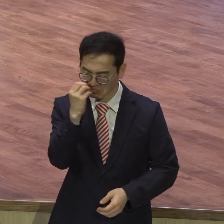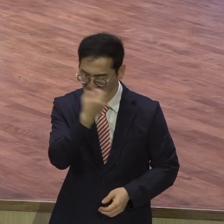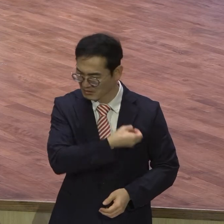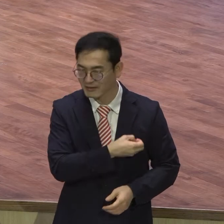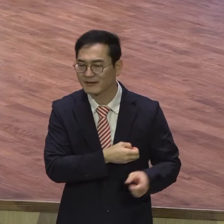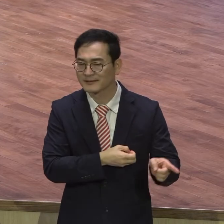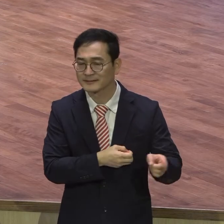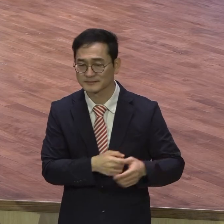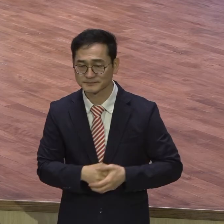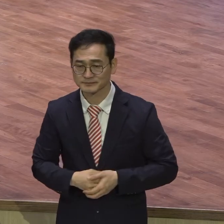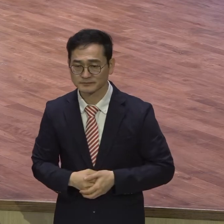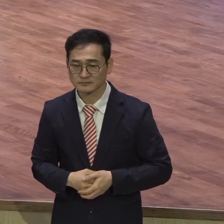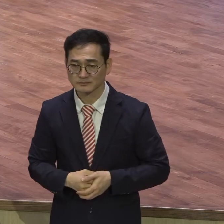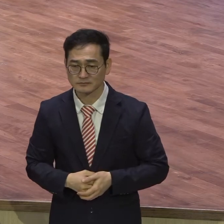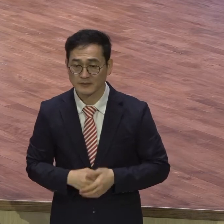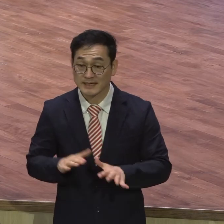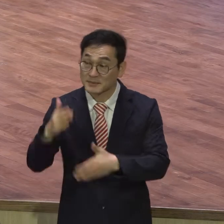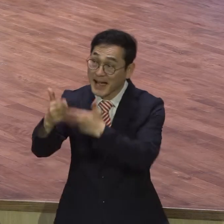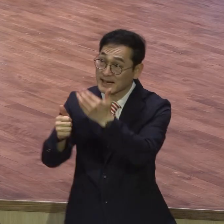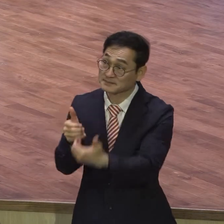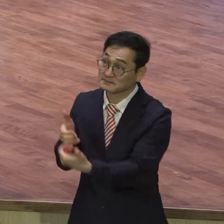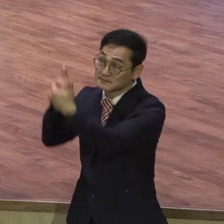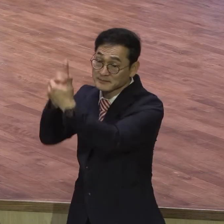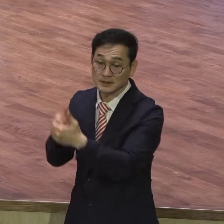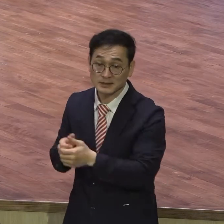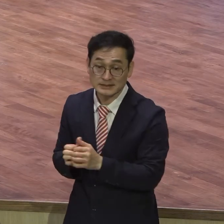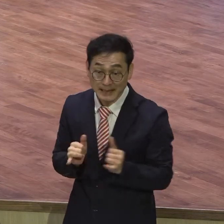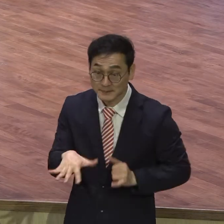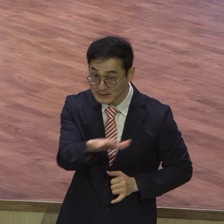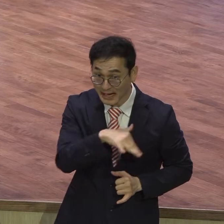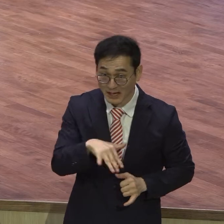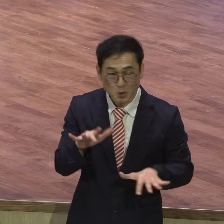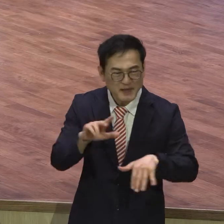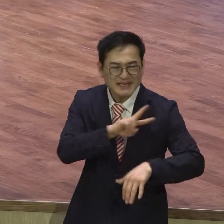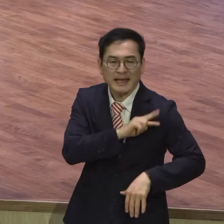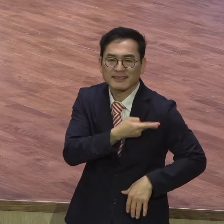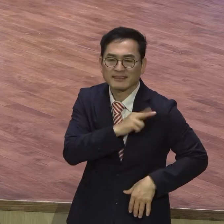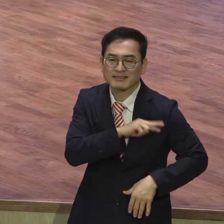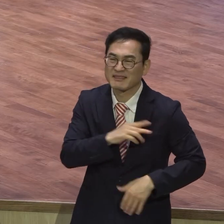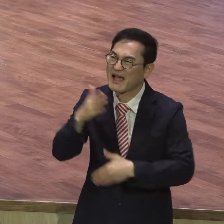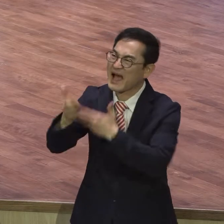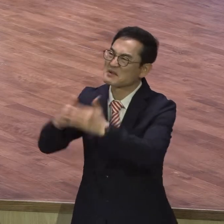모든 하나님 대하는 것들 지가 하나님 되려고 하는 겁니다 저 하나님 어디 있어